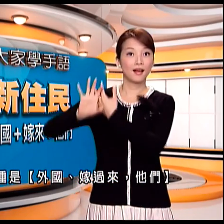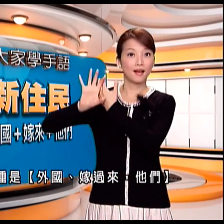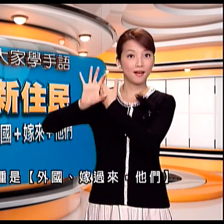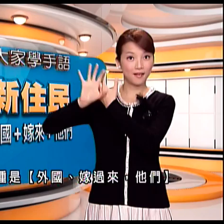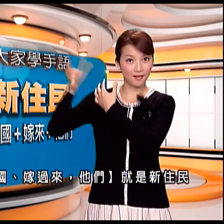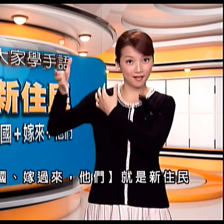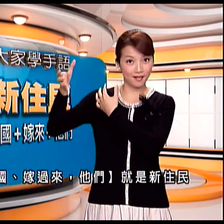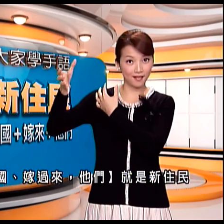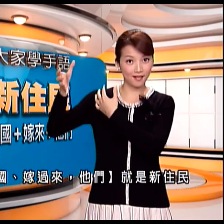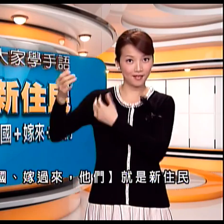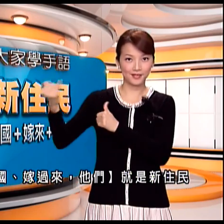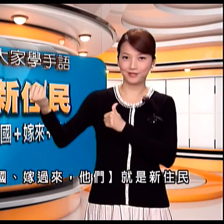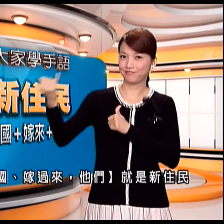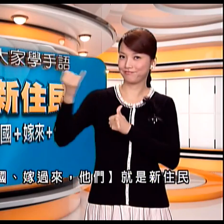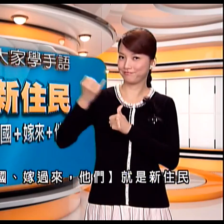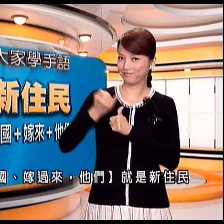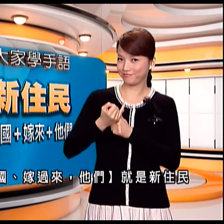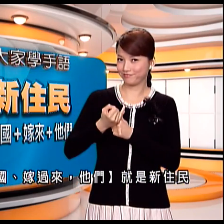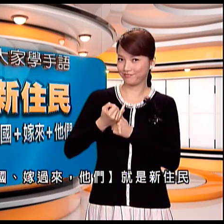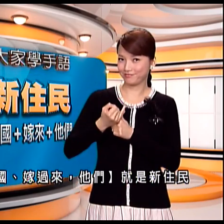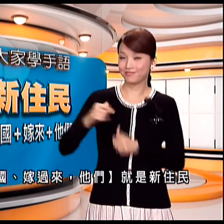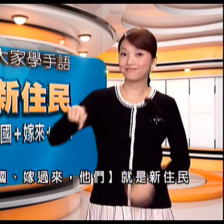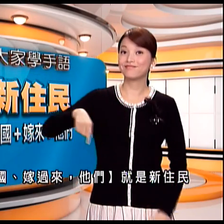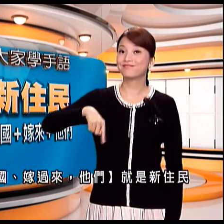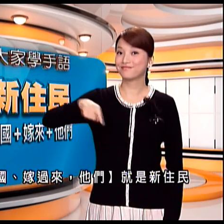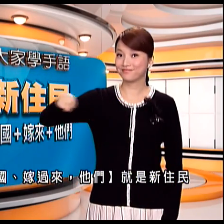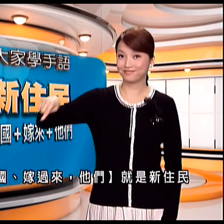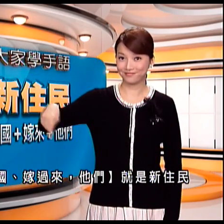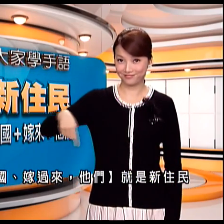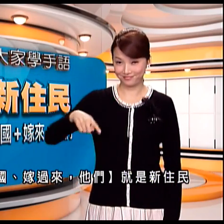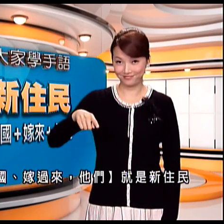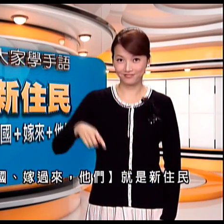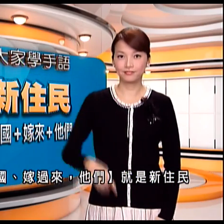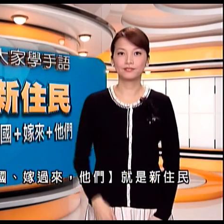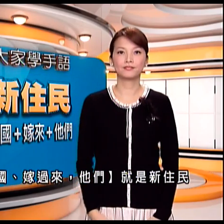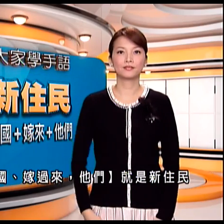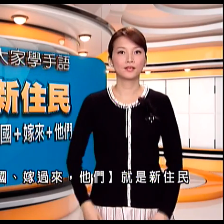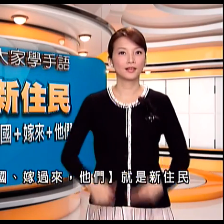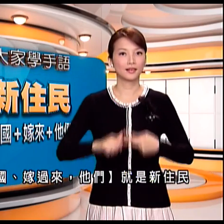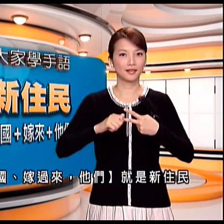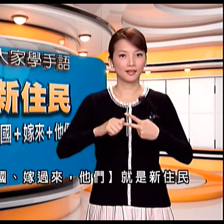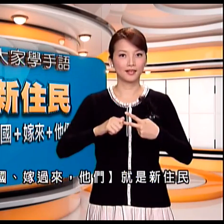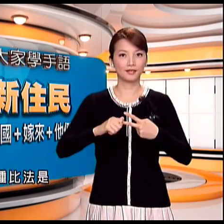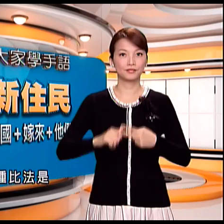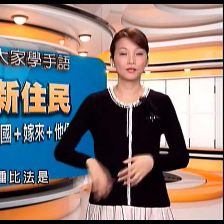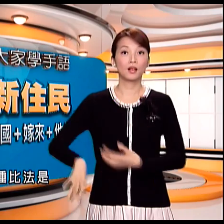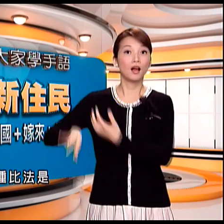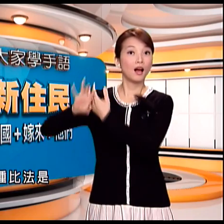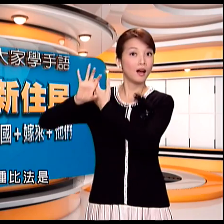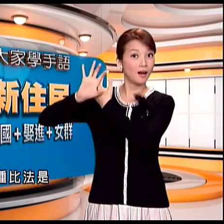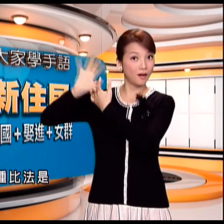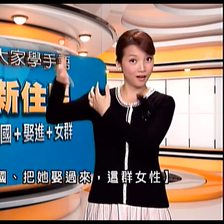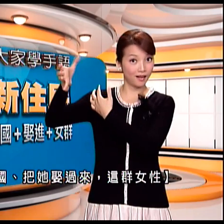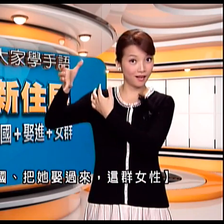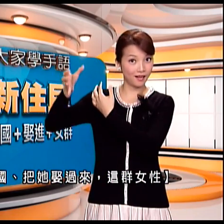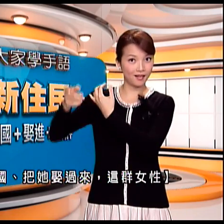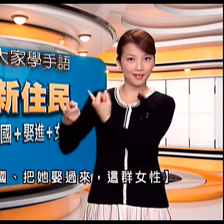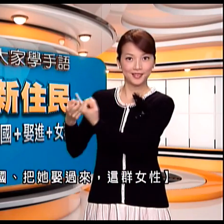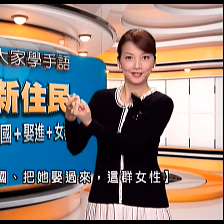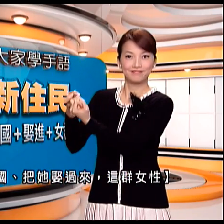外国嫁过来，他们就是新住民。而第二种笔法是外国把她